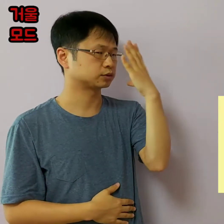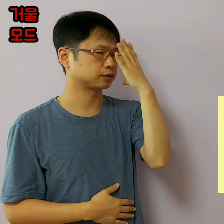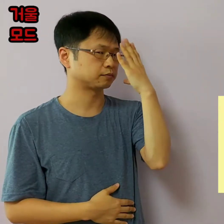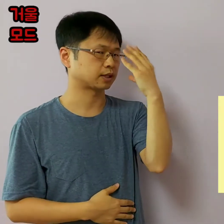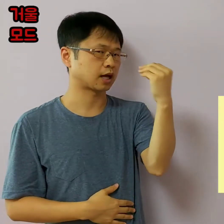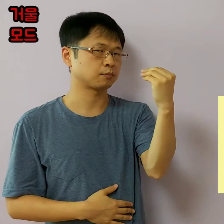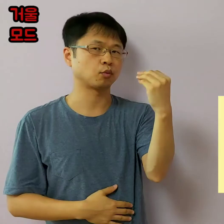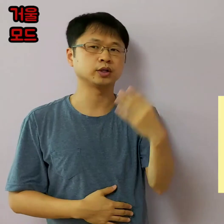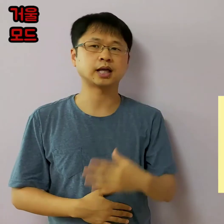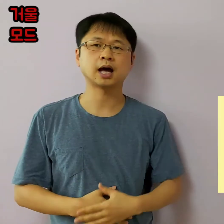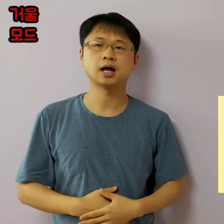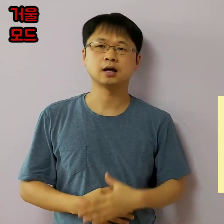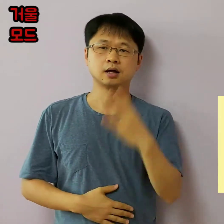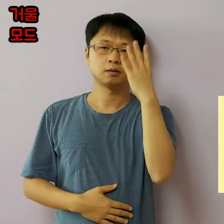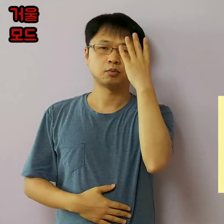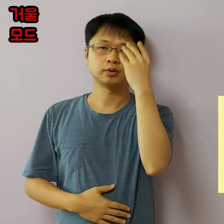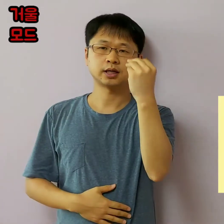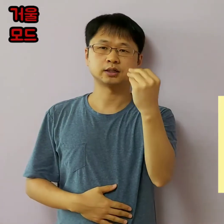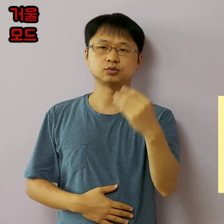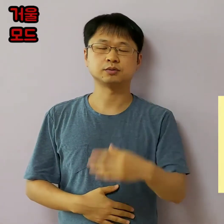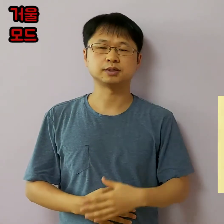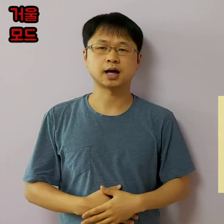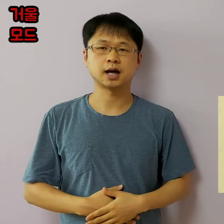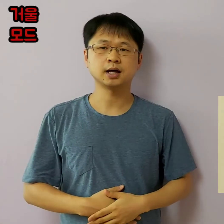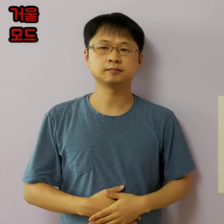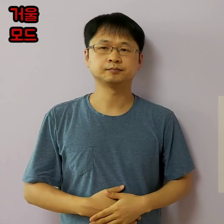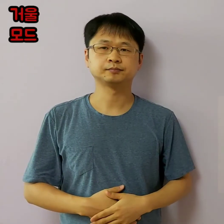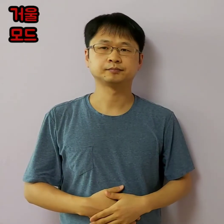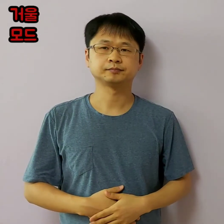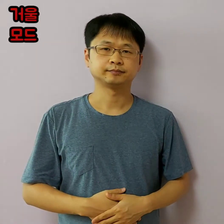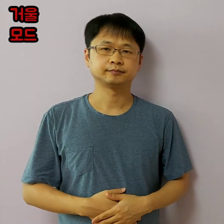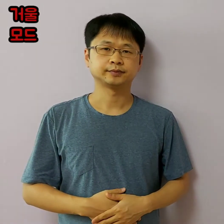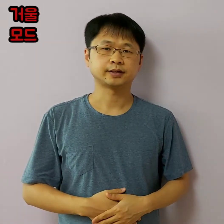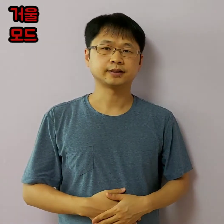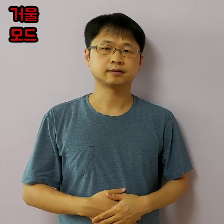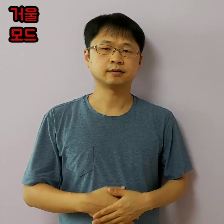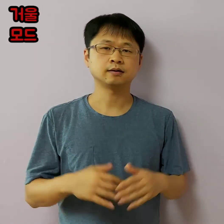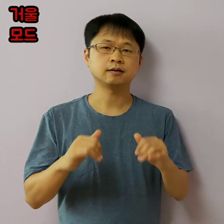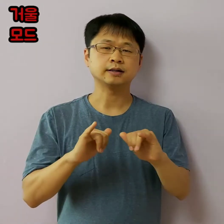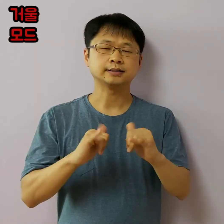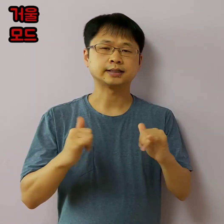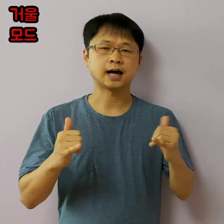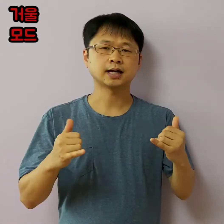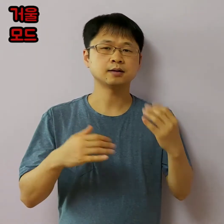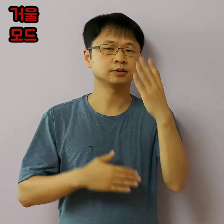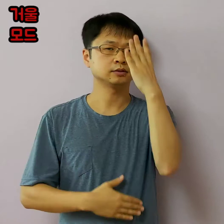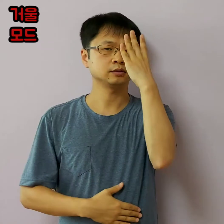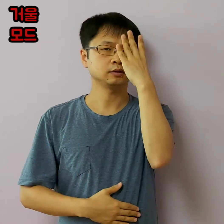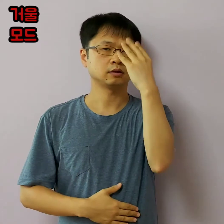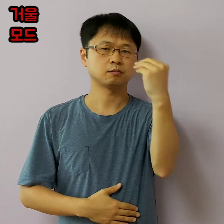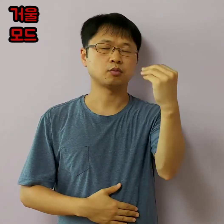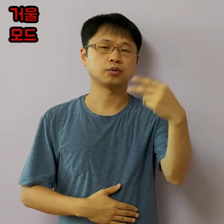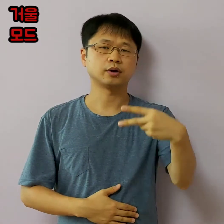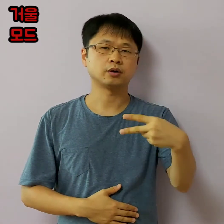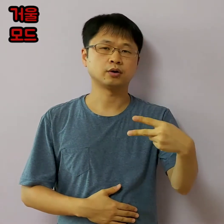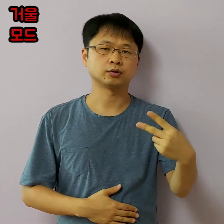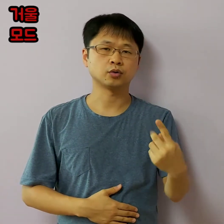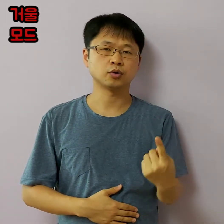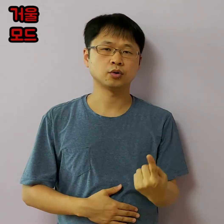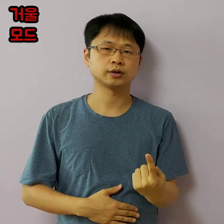모아주시면 됩니다. 보이다, 보이다라는 소입니다. 네, 그래서 사람은 보여도